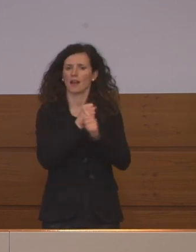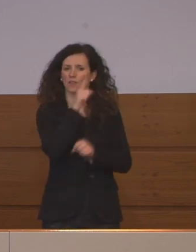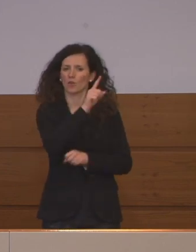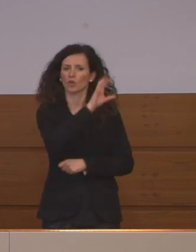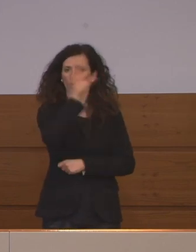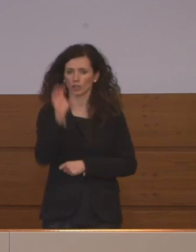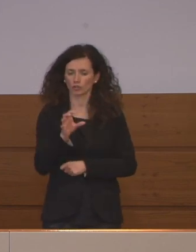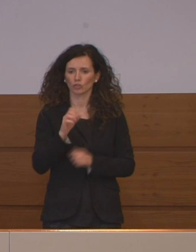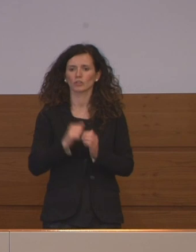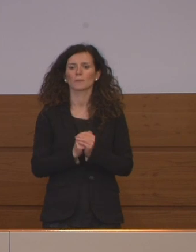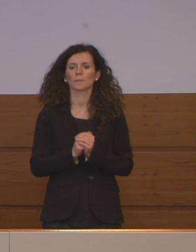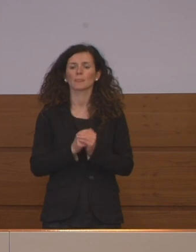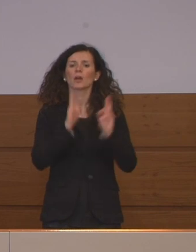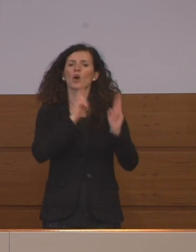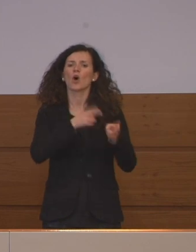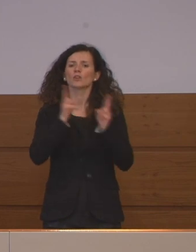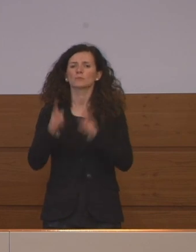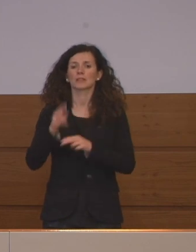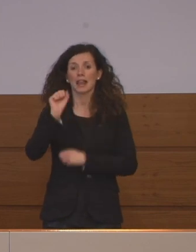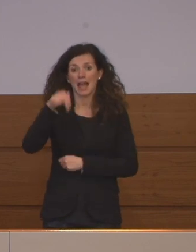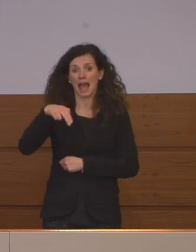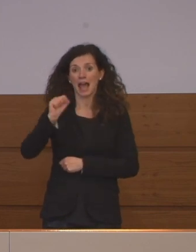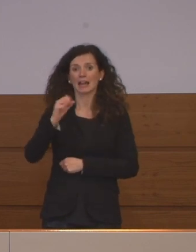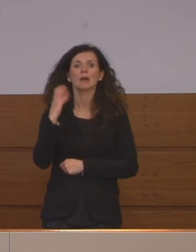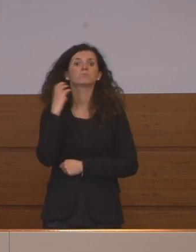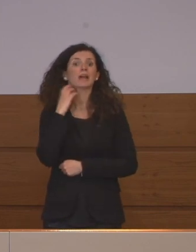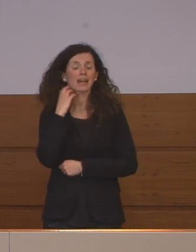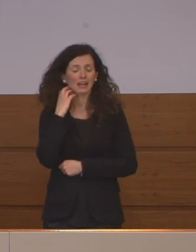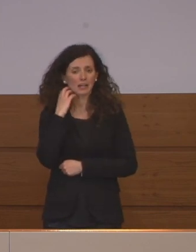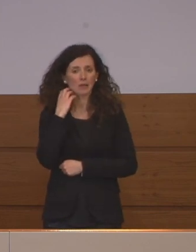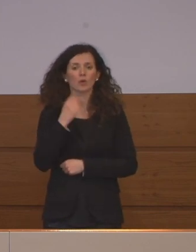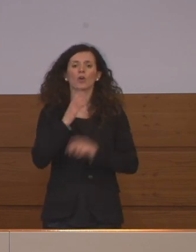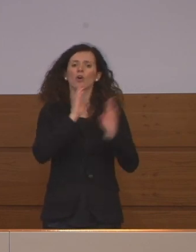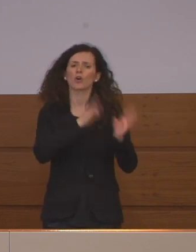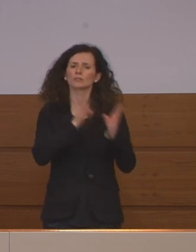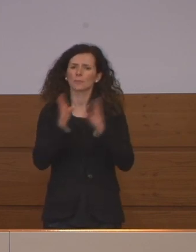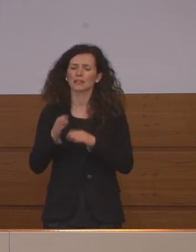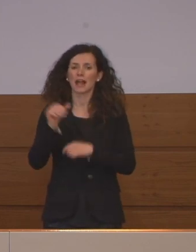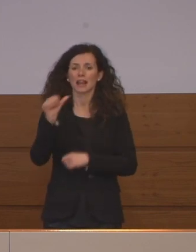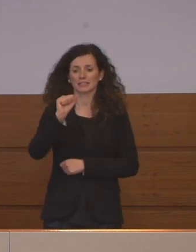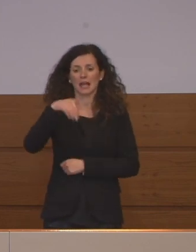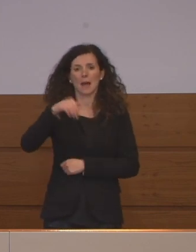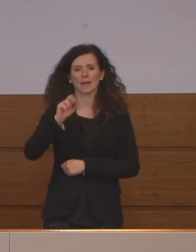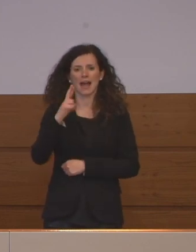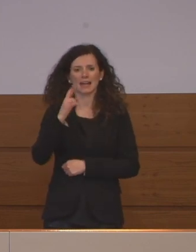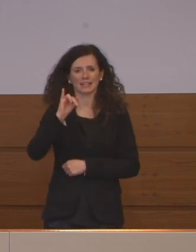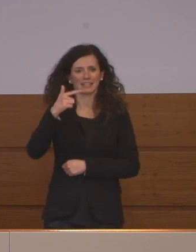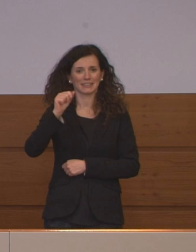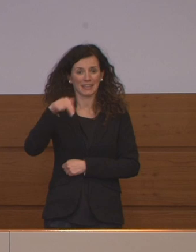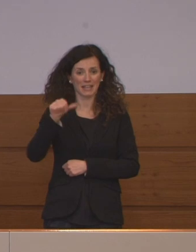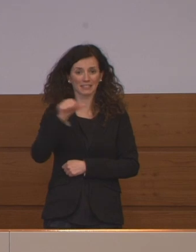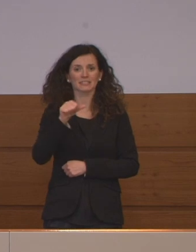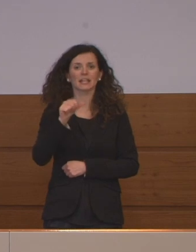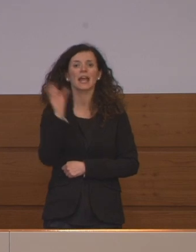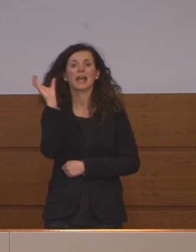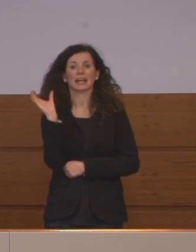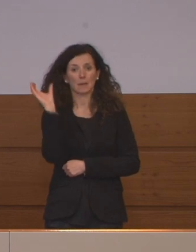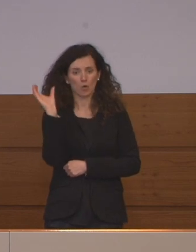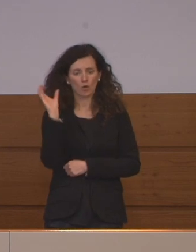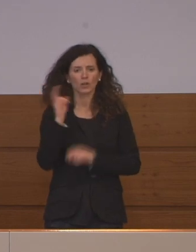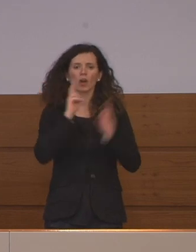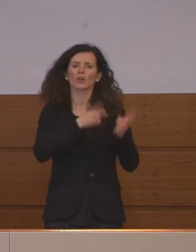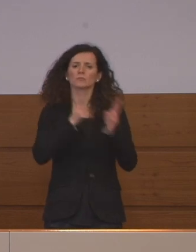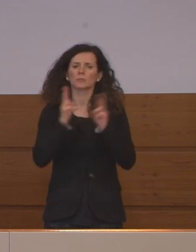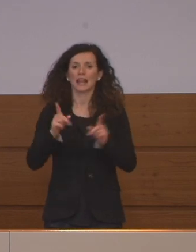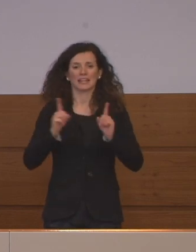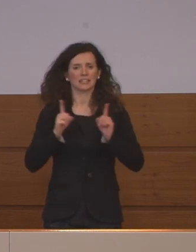ricordo l'ospedale dell'ana a bergamo l'ospedale della samaritans a cremona e l'ospedale del della difesa